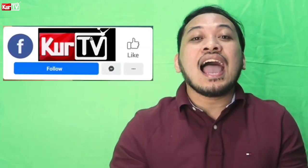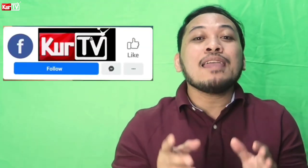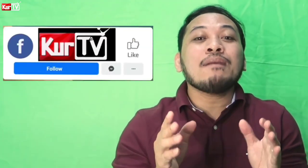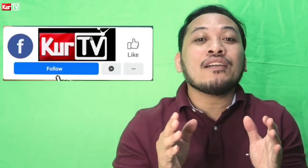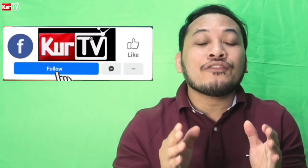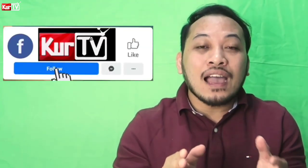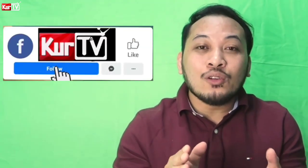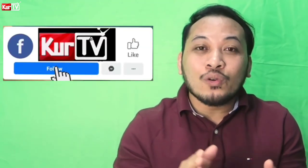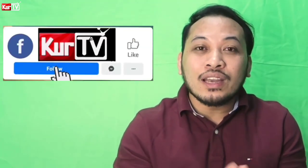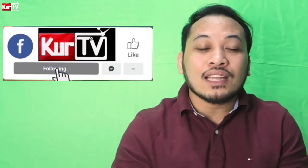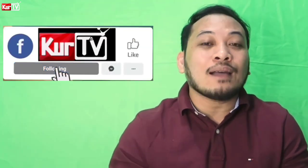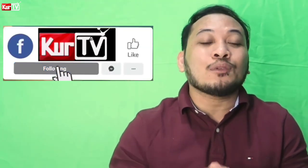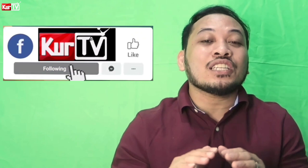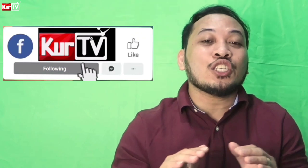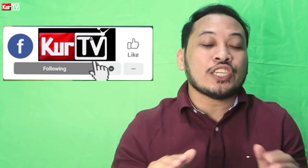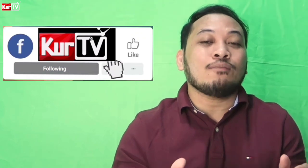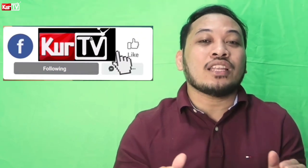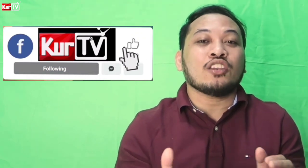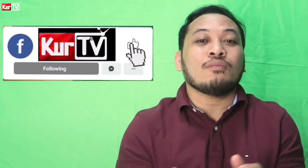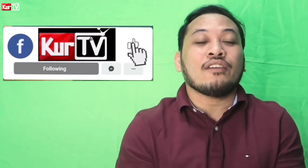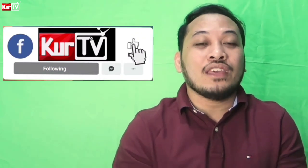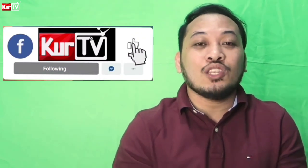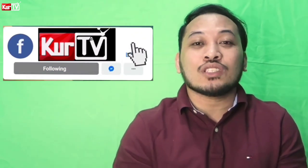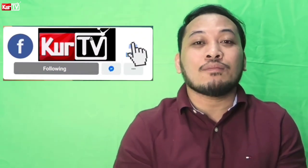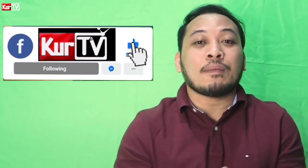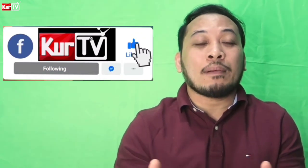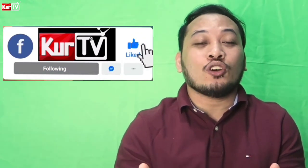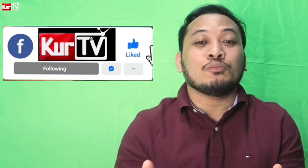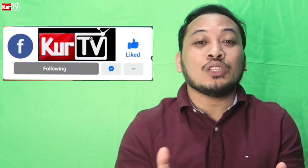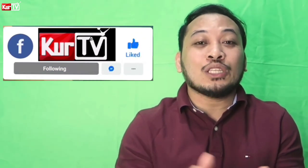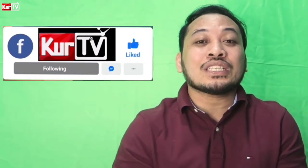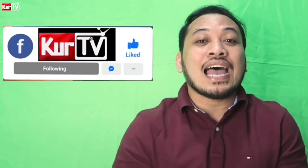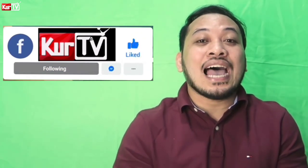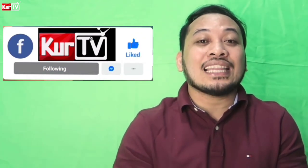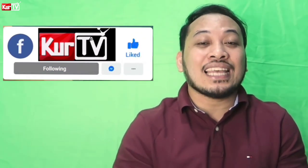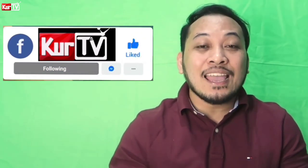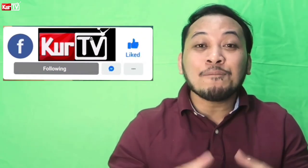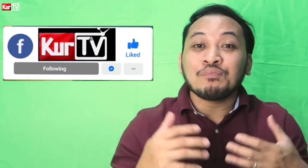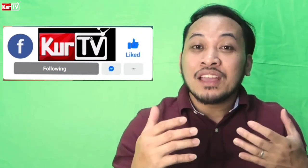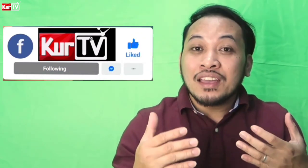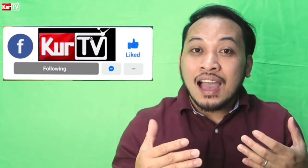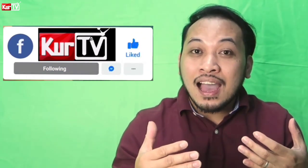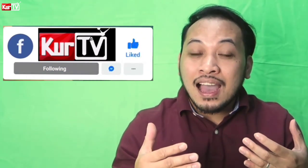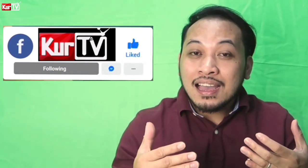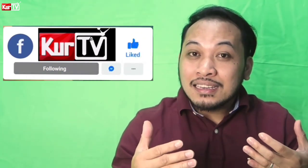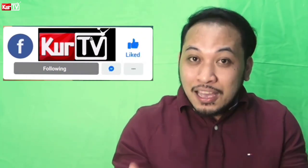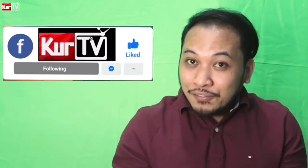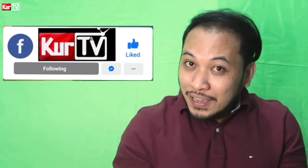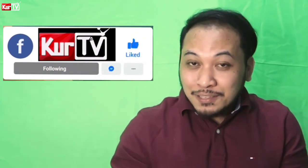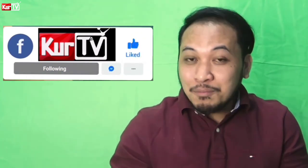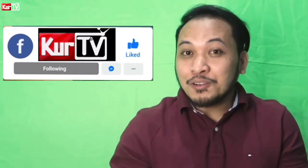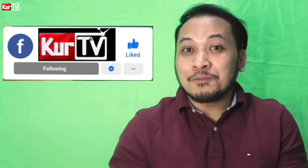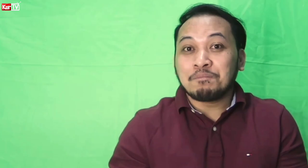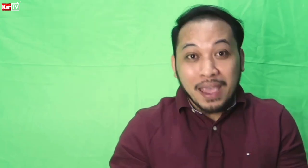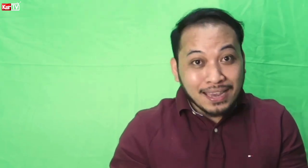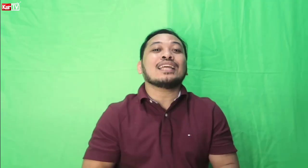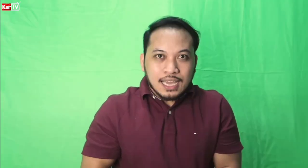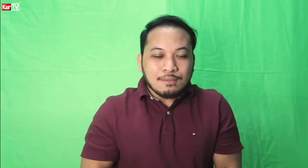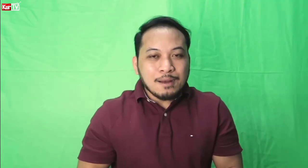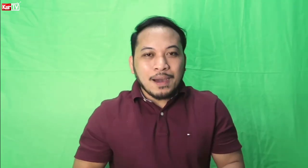ay mag-follow ka na tapos i-share mo na rin yung mga videos na mapapanood mo dito sa ating Facebook page. Kaya naman, para